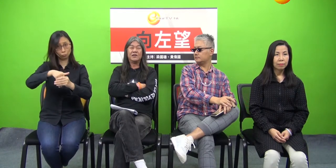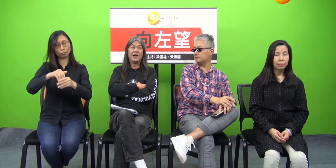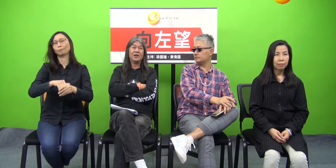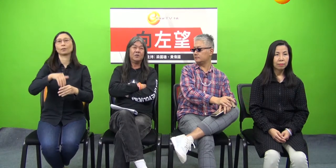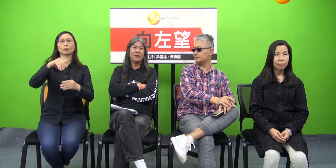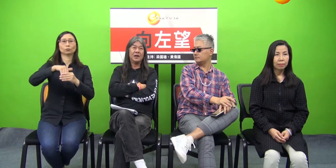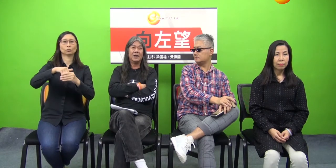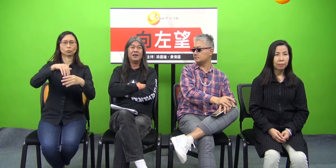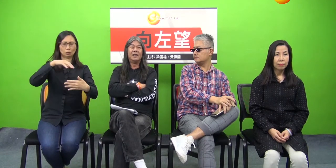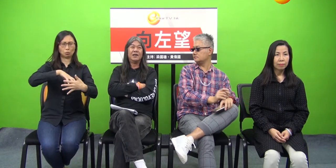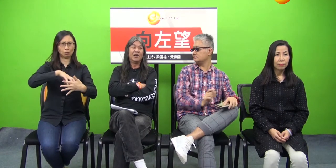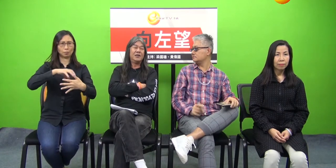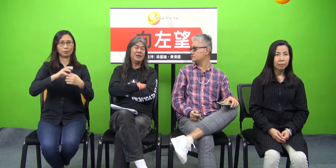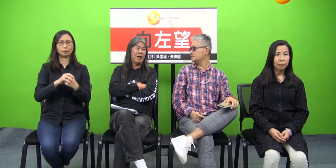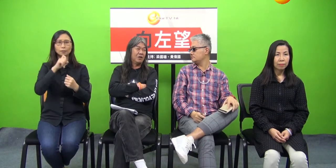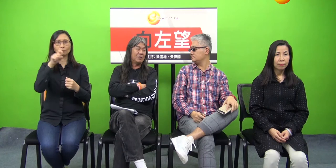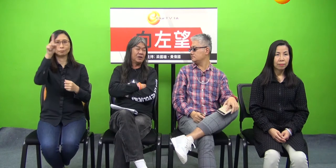舉嘅屎坑裏邊咧。有